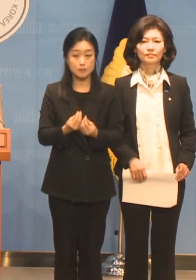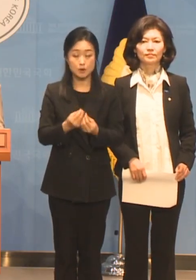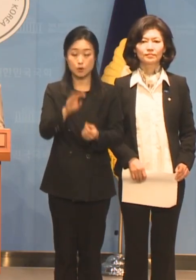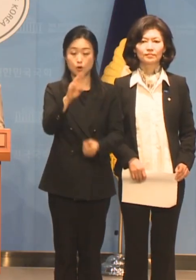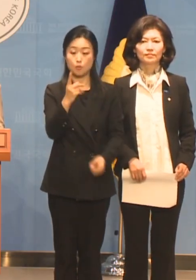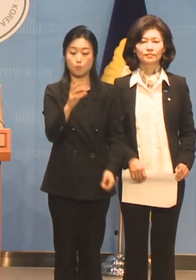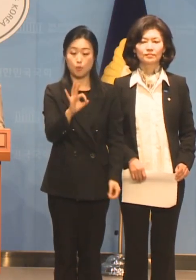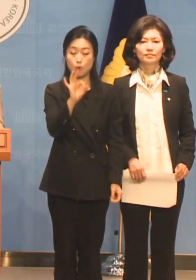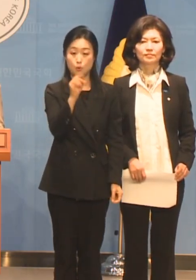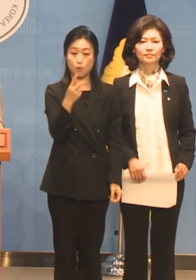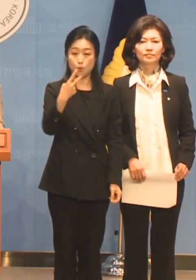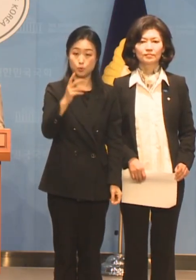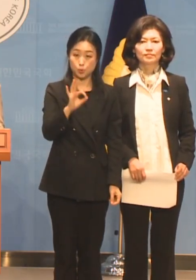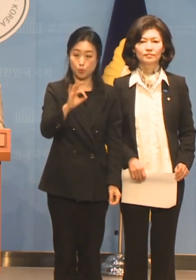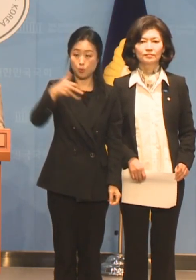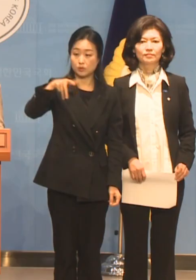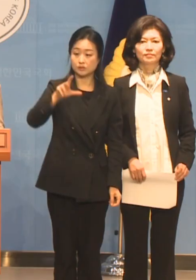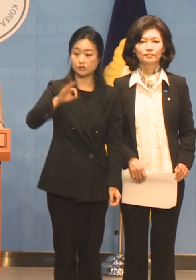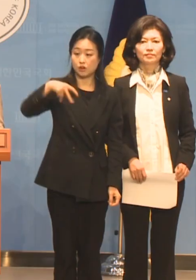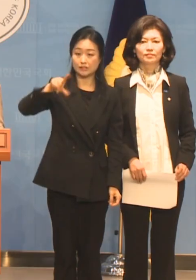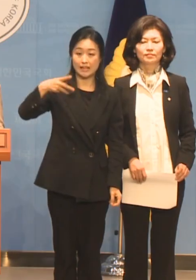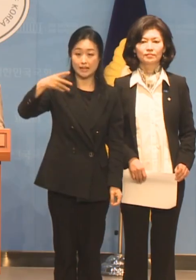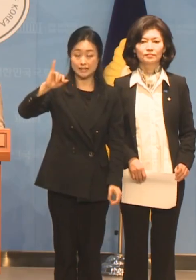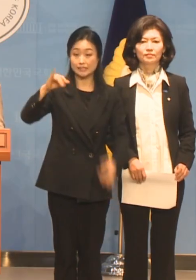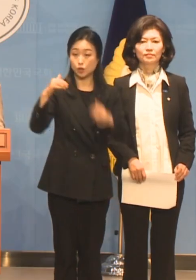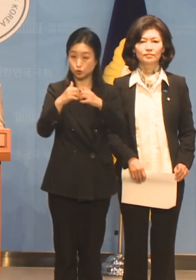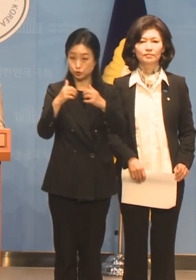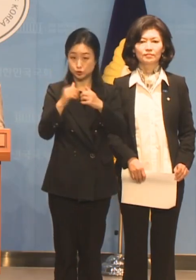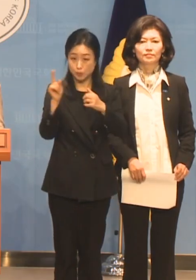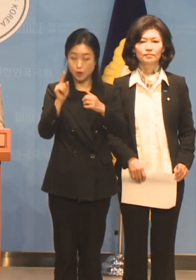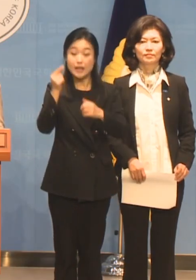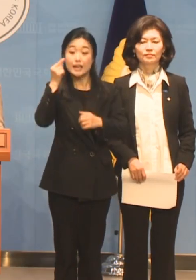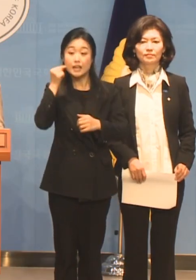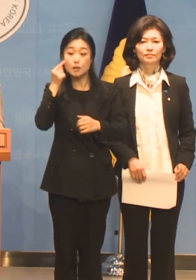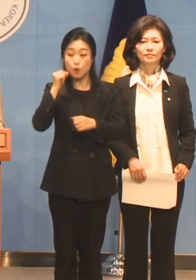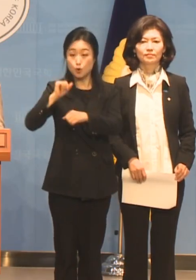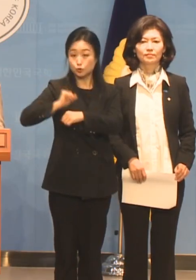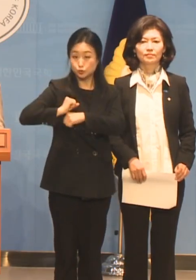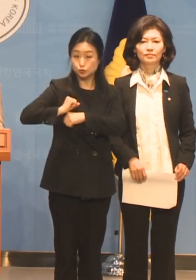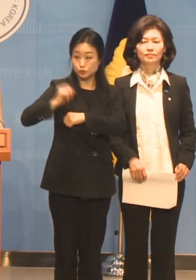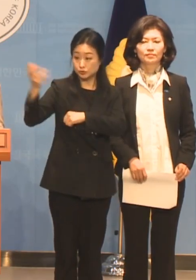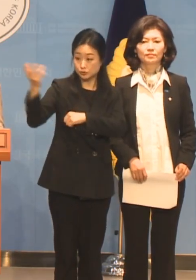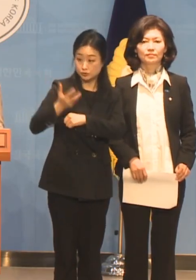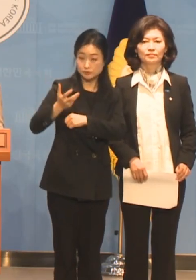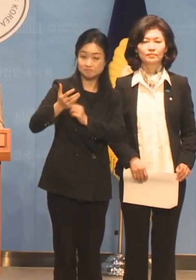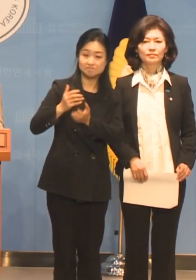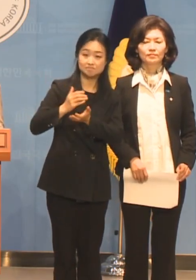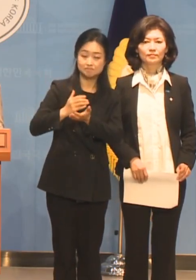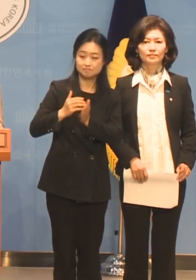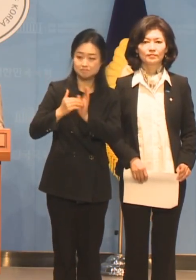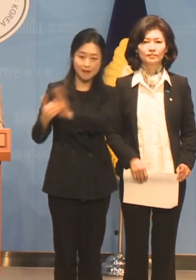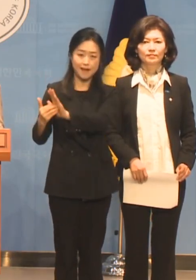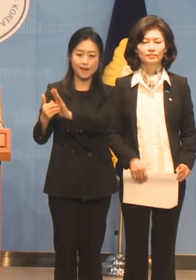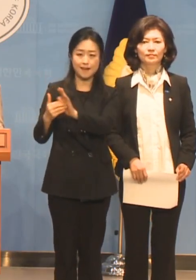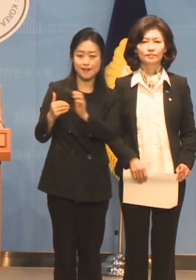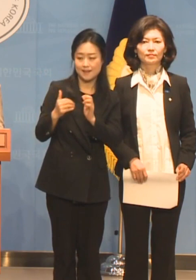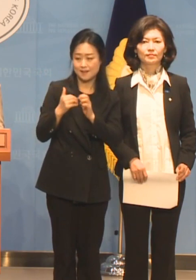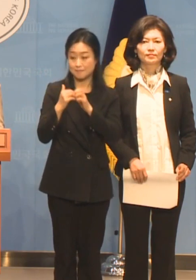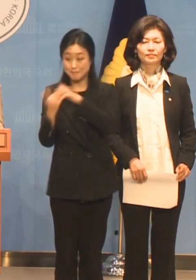봉오동 청산리 전투는 독립군이 일제의 군사력을 크게 타격하며 승리를